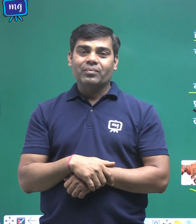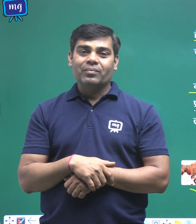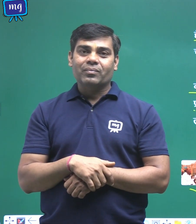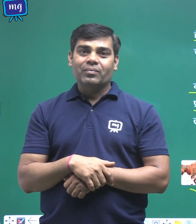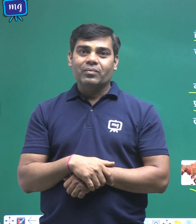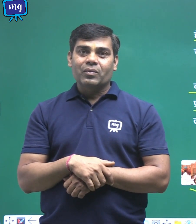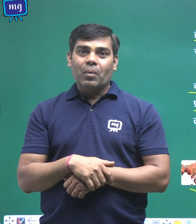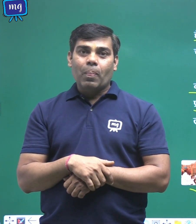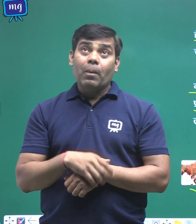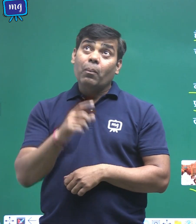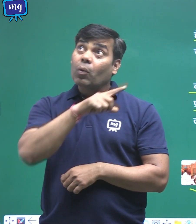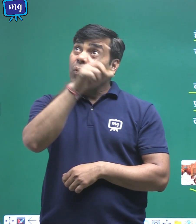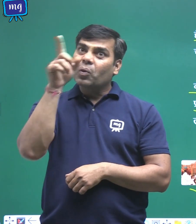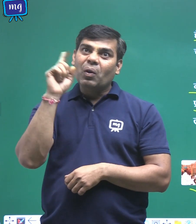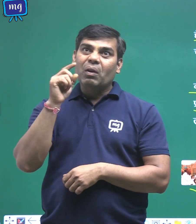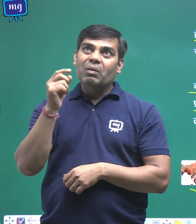प्राकृतिक सौंदर्य